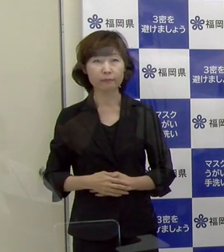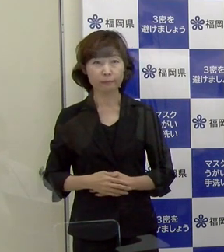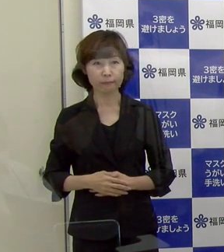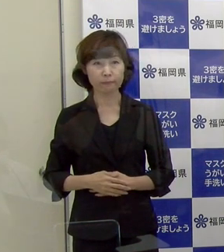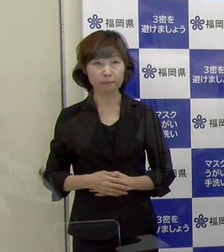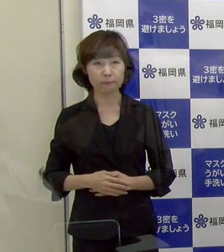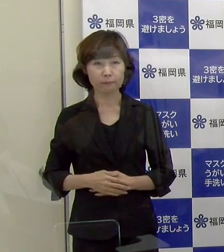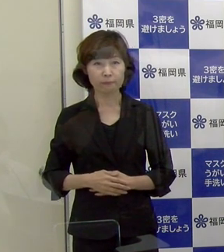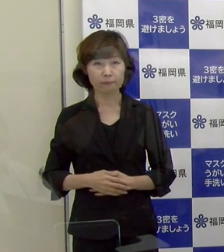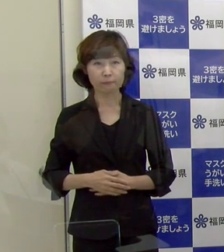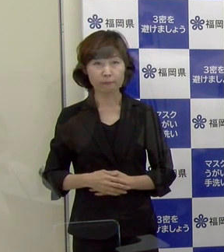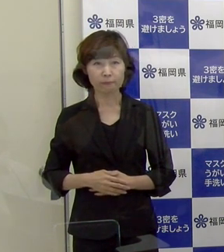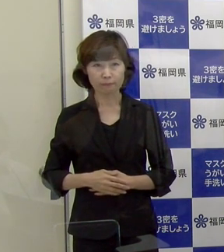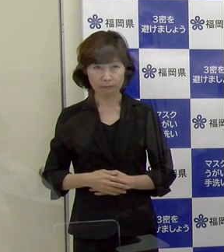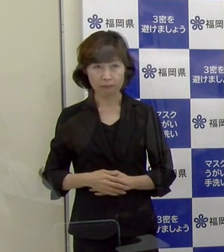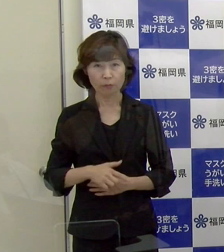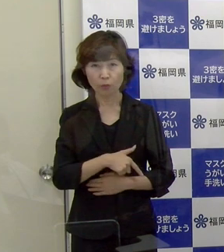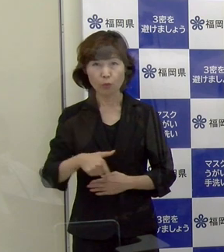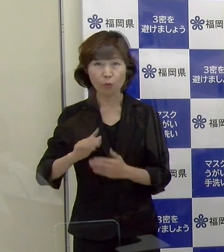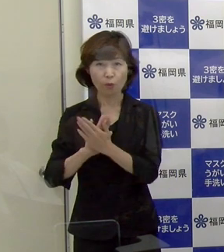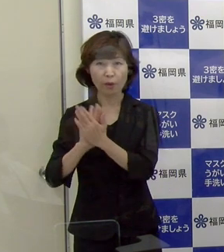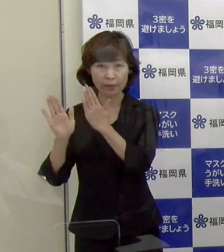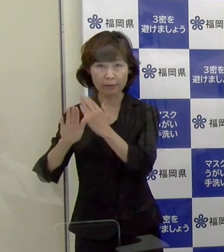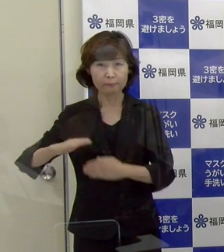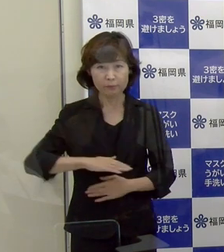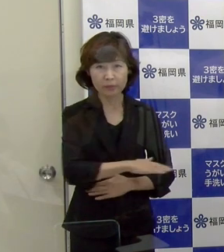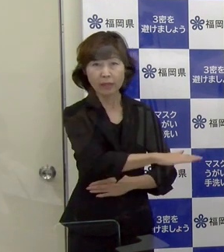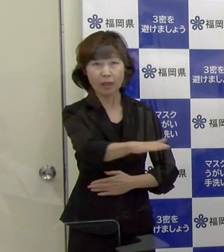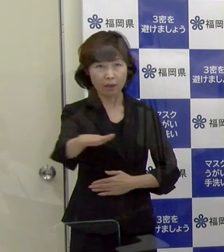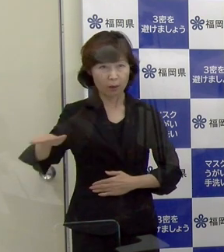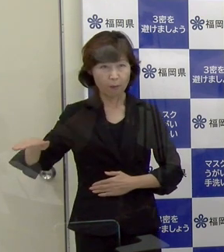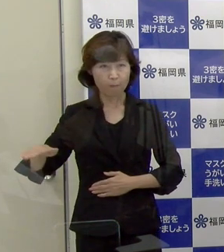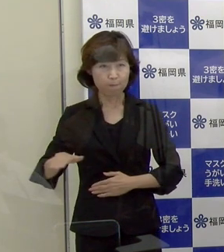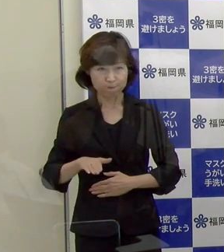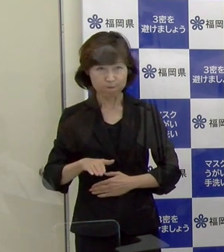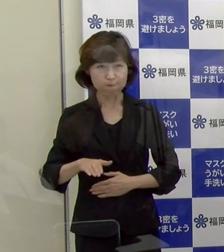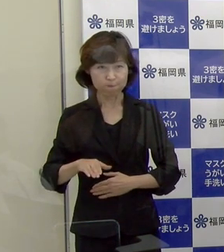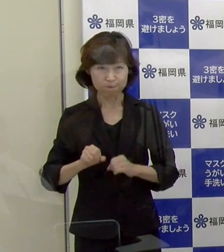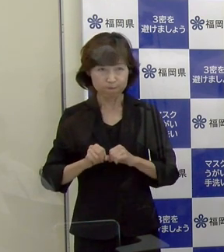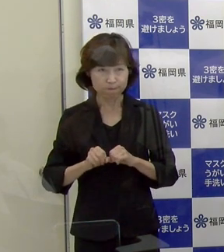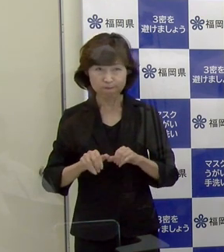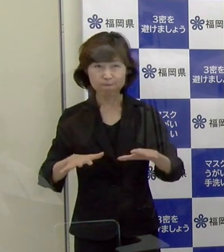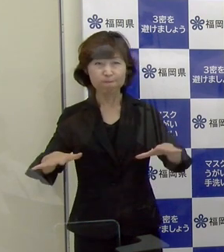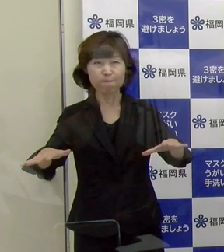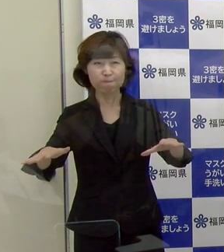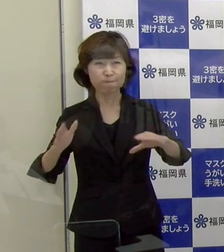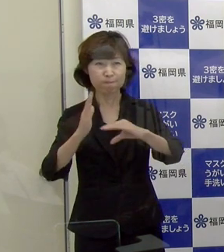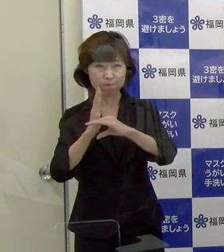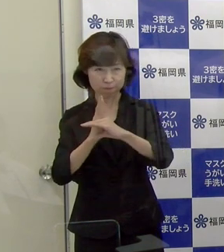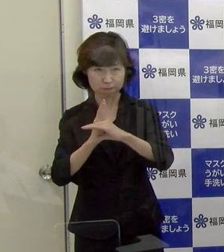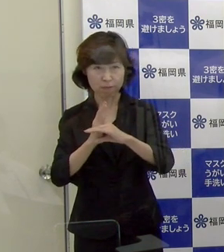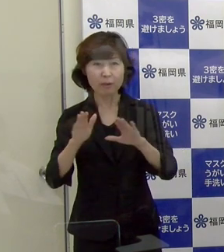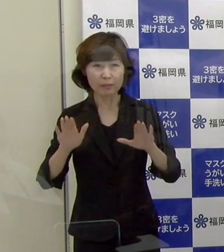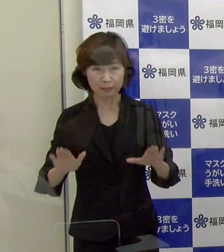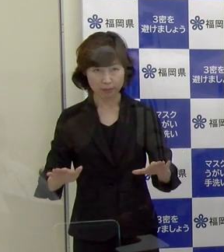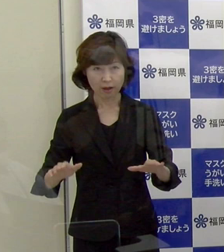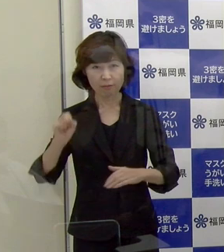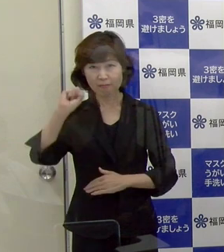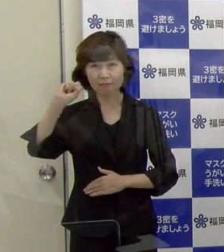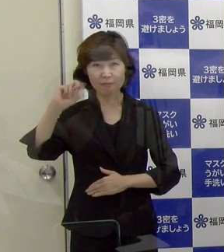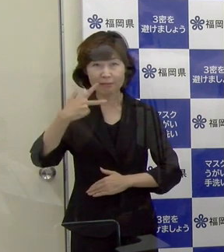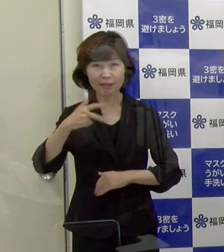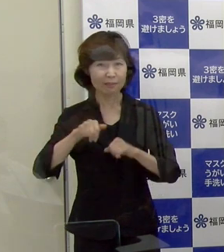地域的にも県内全域で感染が拡大をしておりましてまさに第七波の